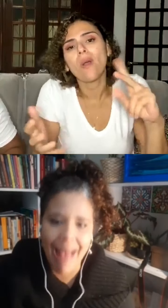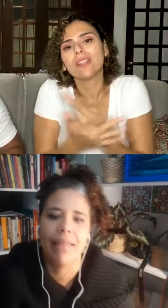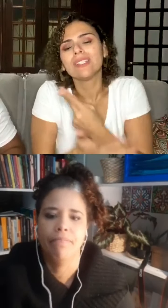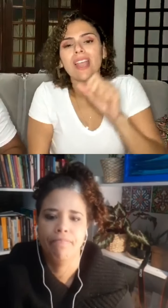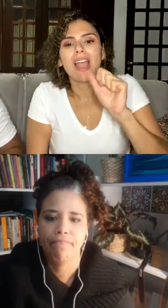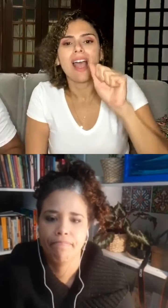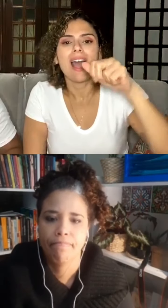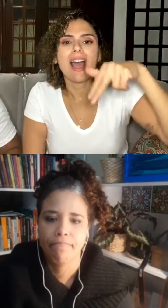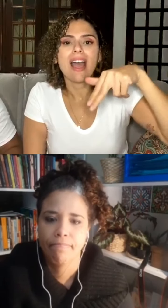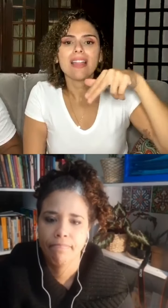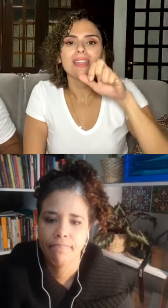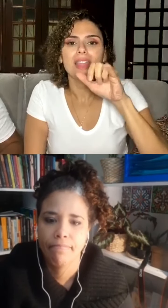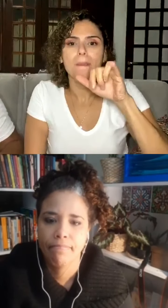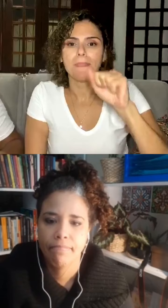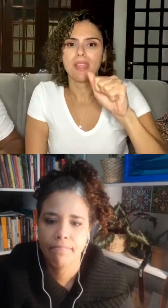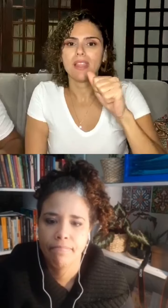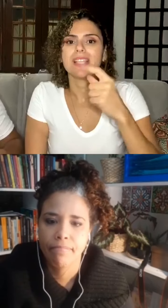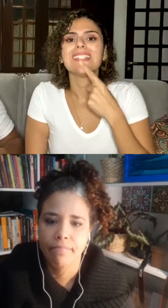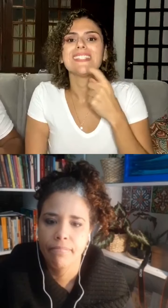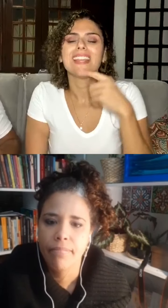desalinhada.